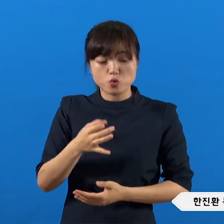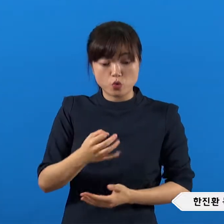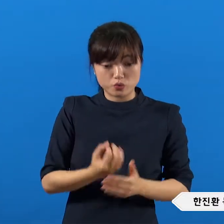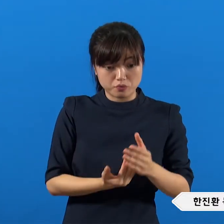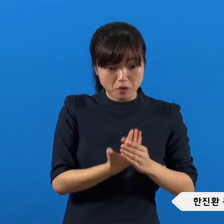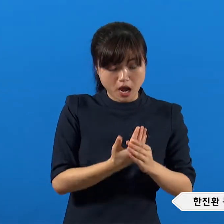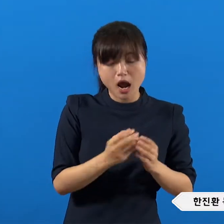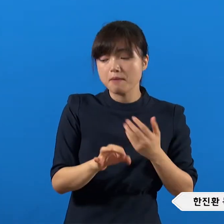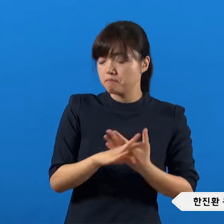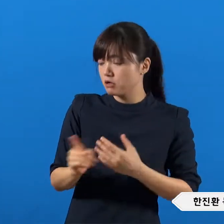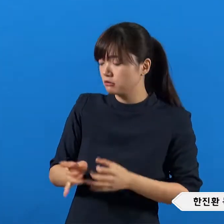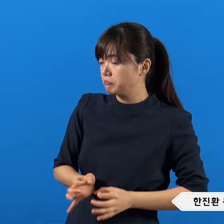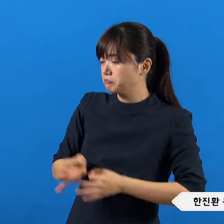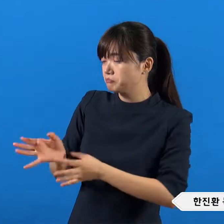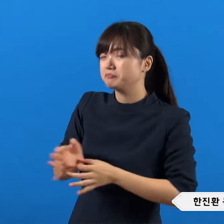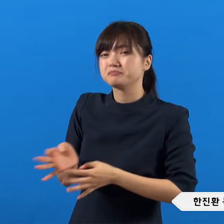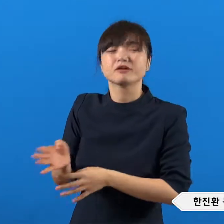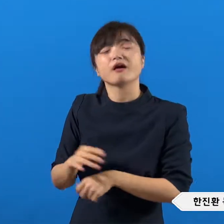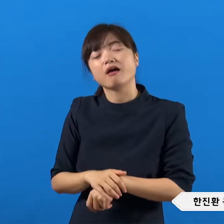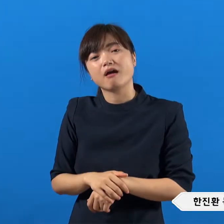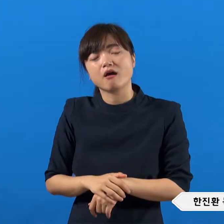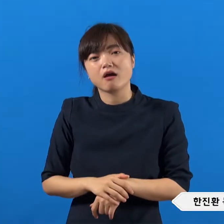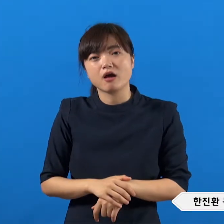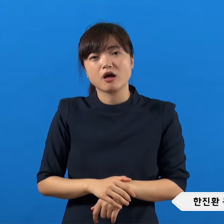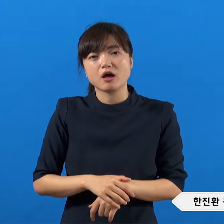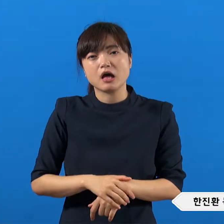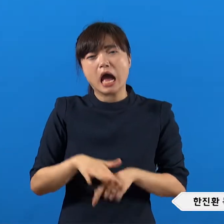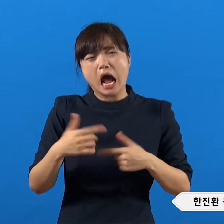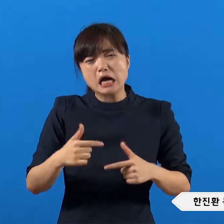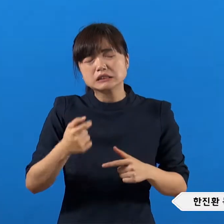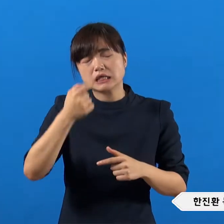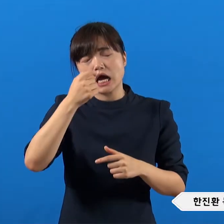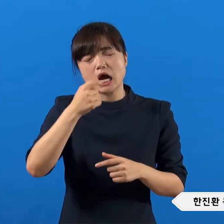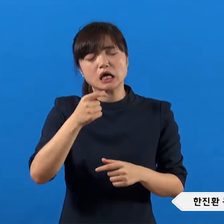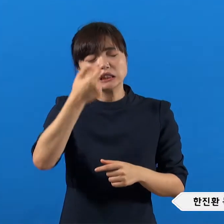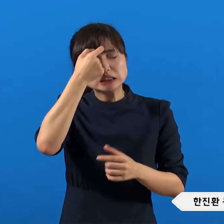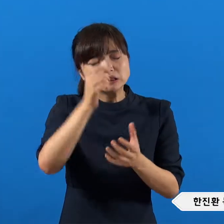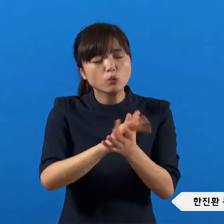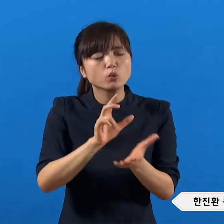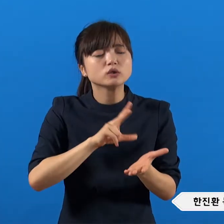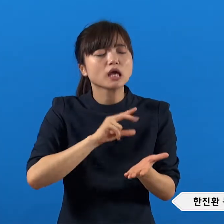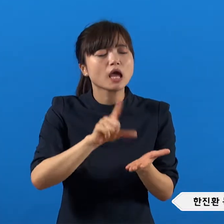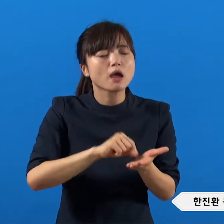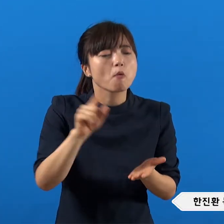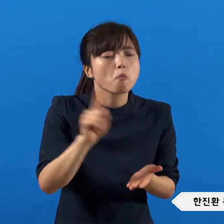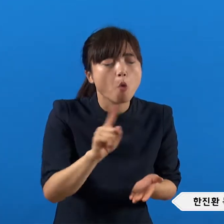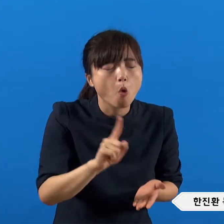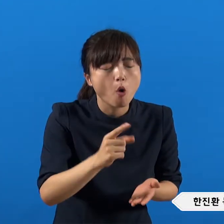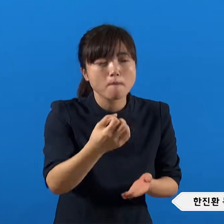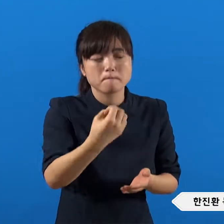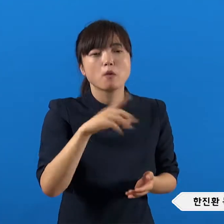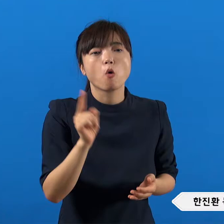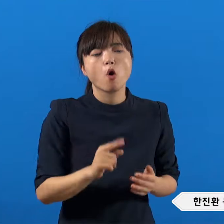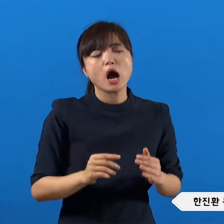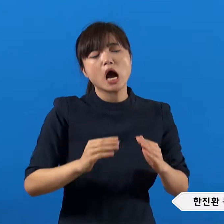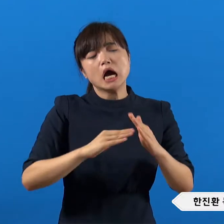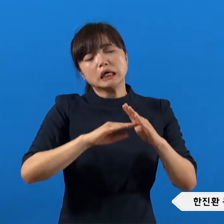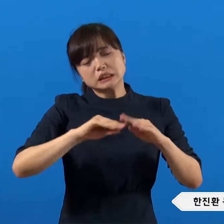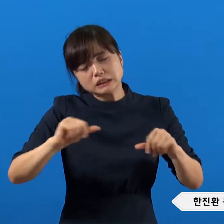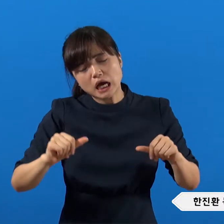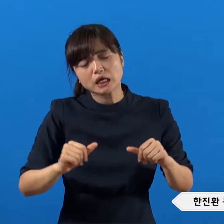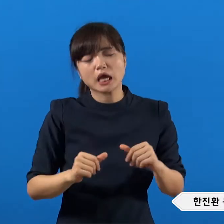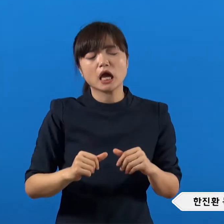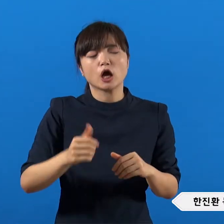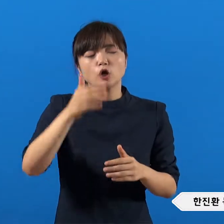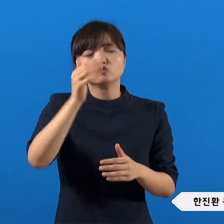보냅니다. 다락방에서 기도 제목 말하라고 하면 그러면 이 땅에 주인 잃고 방황하는